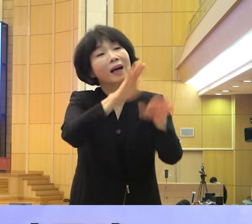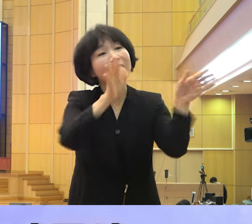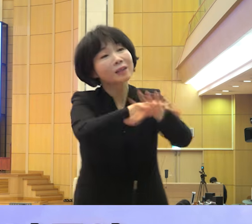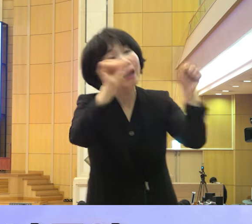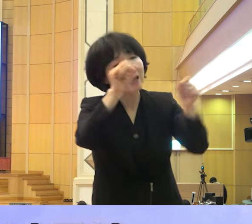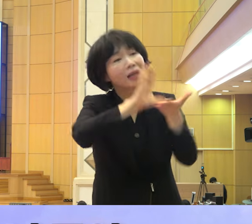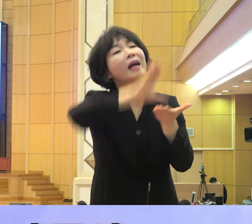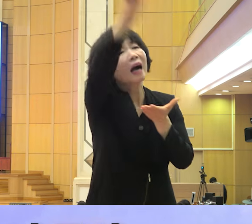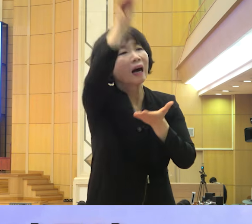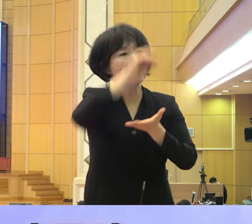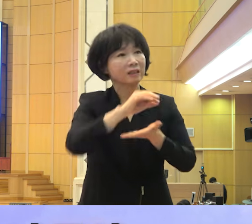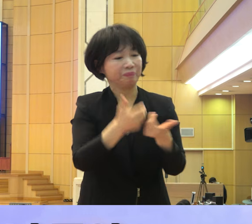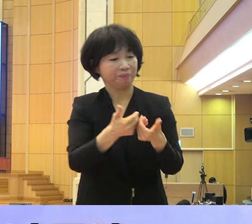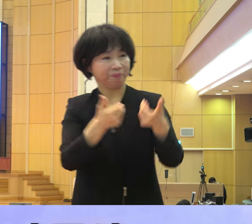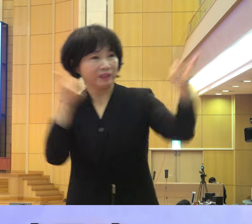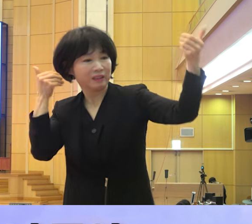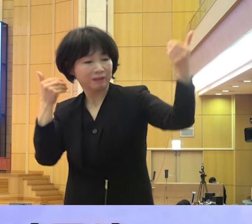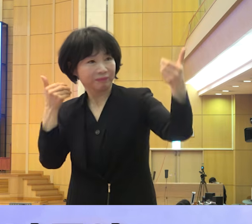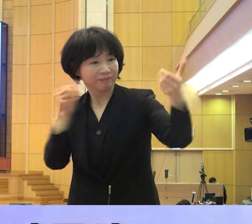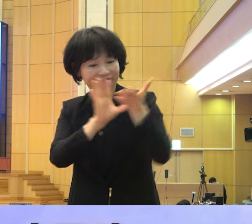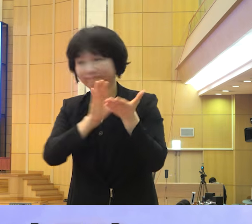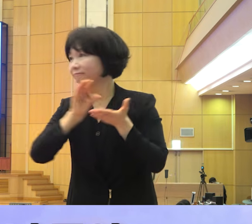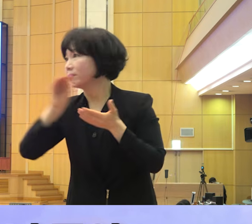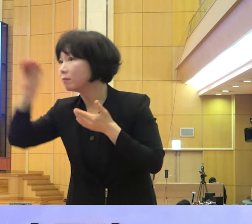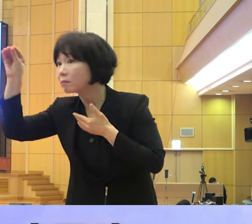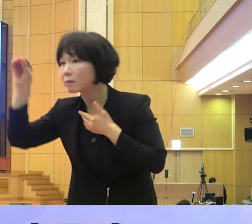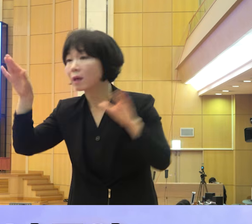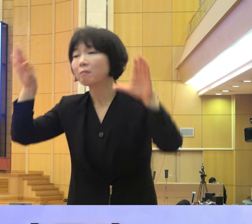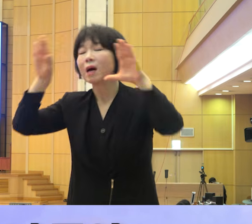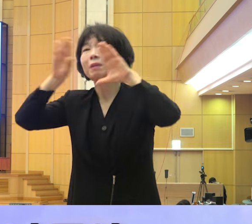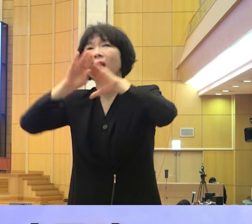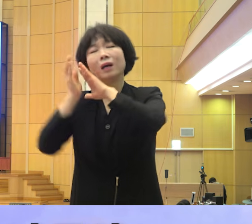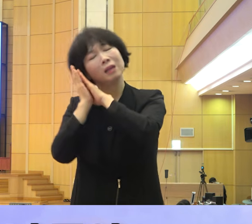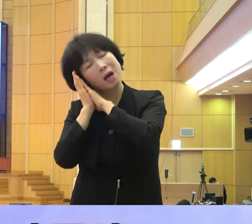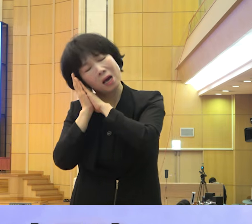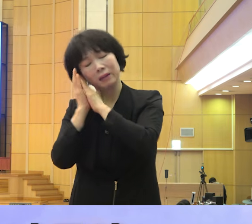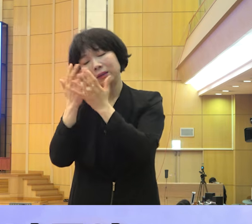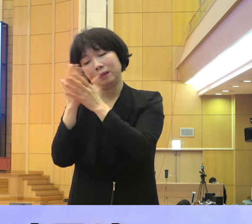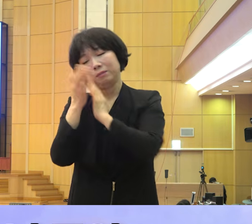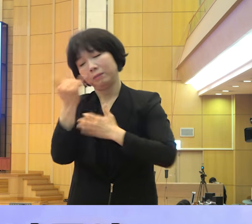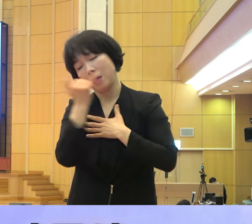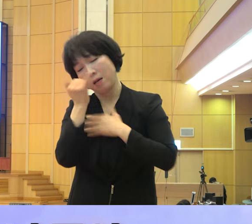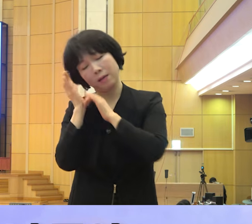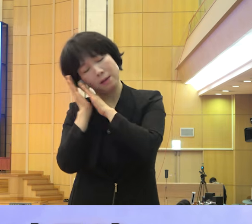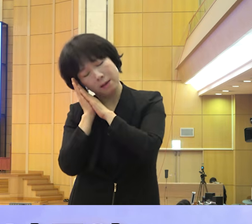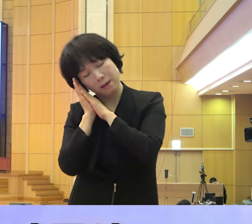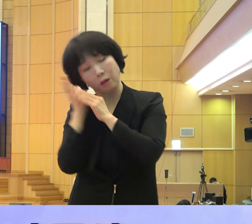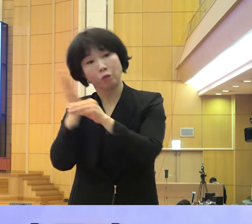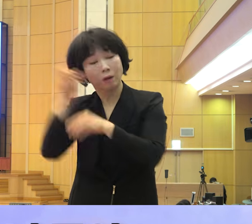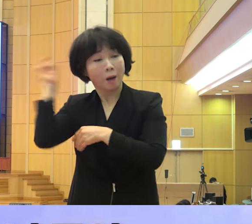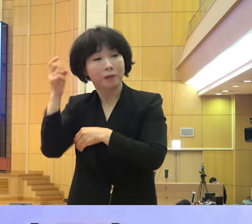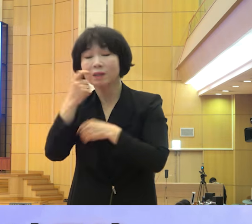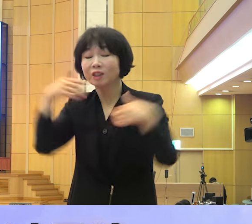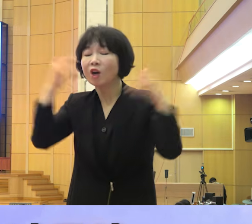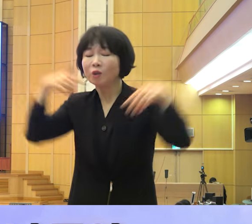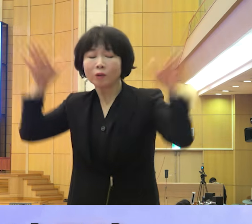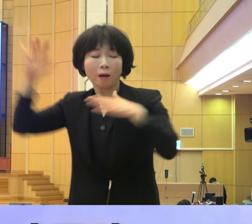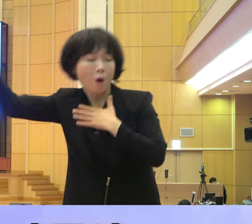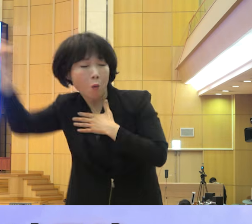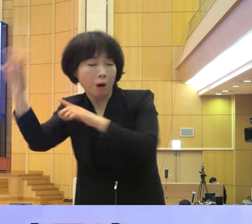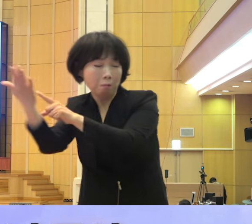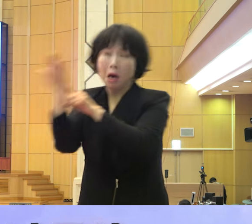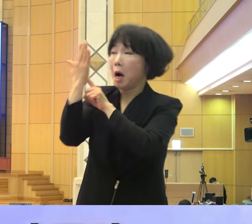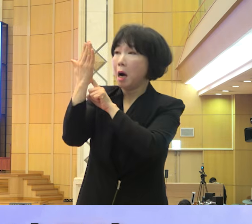잠잤는데 꿈속에서 하나님이 천사를 보내서 하시는 말씀입니다. 이 일을 생각할 때에 주의